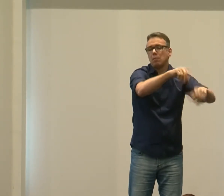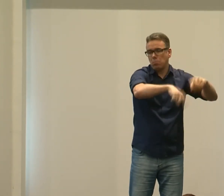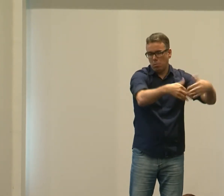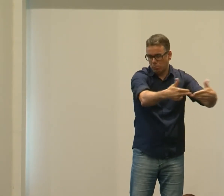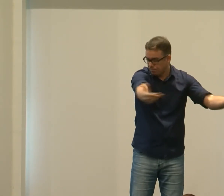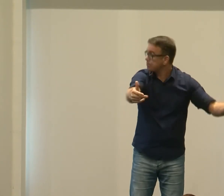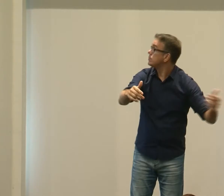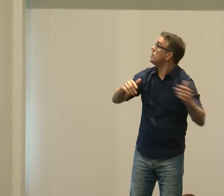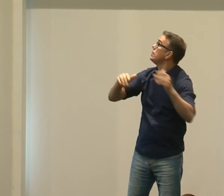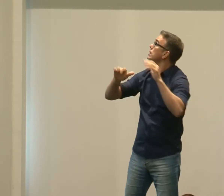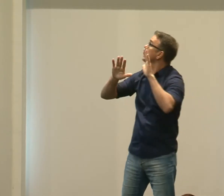escolas.